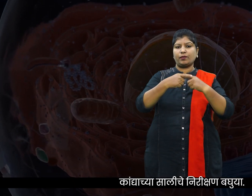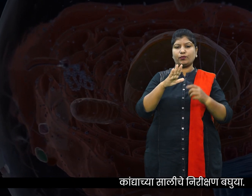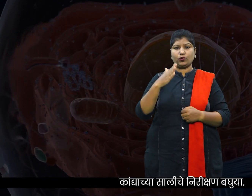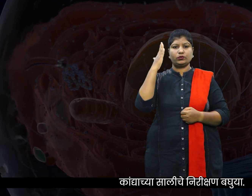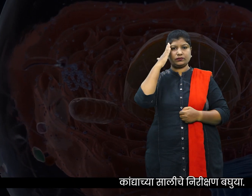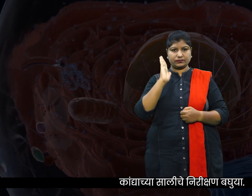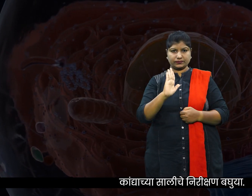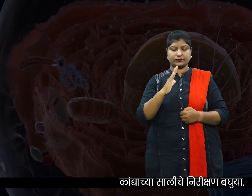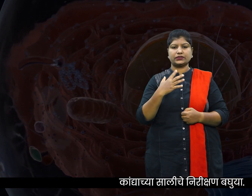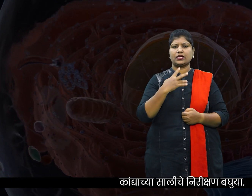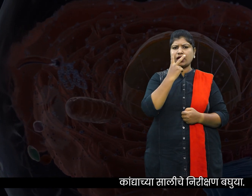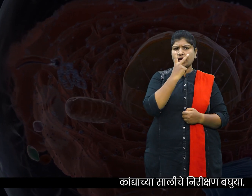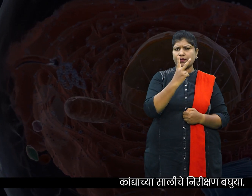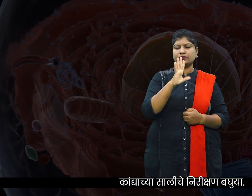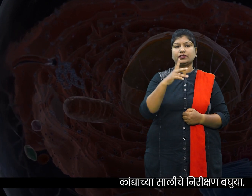कांद्याच्या सालीचे निरीक्षण बघूया.